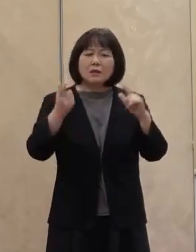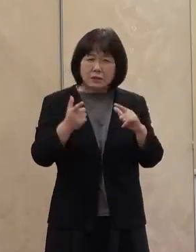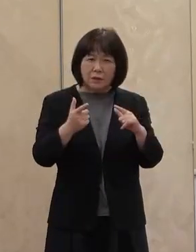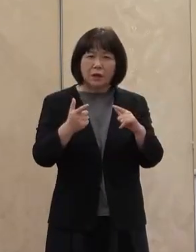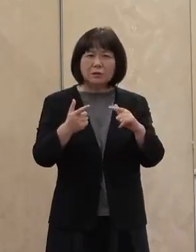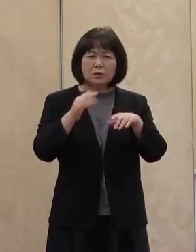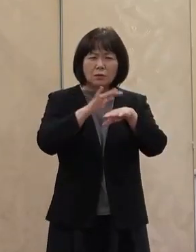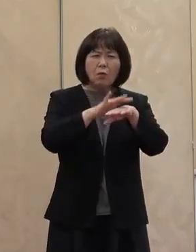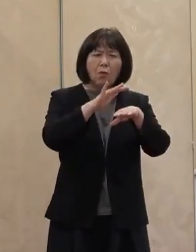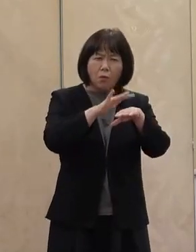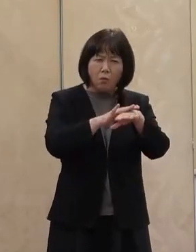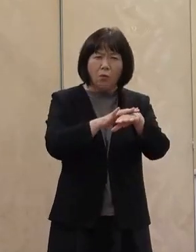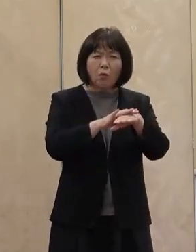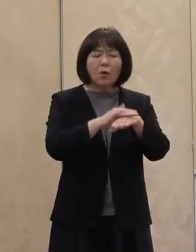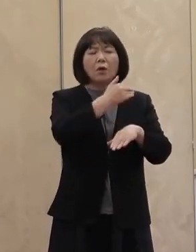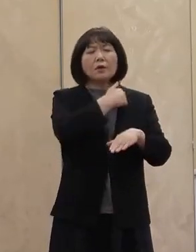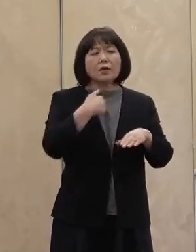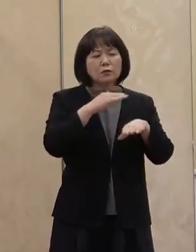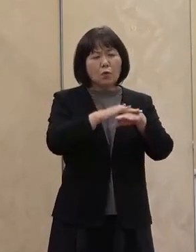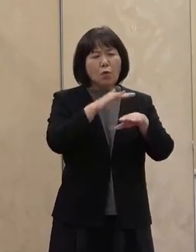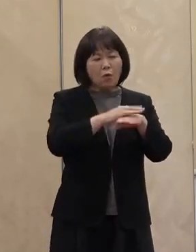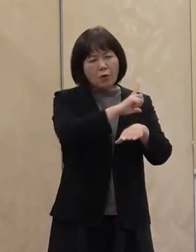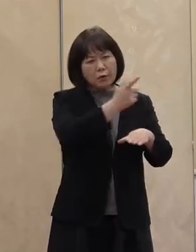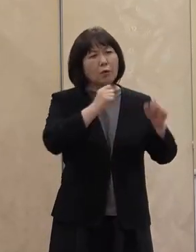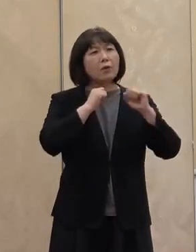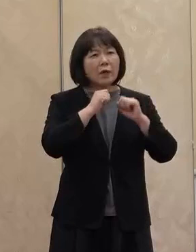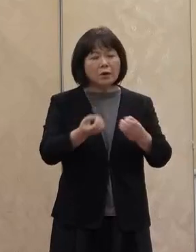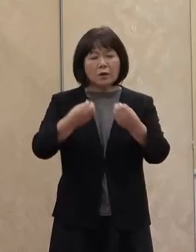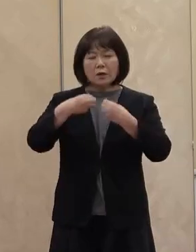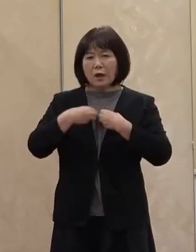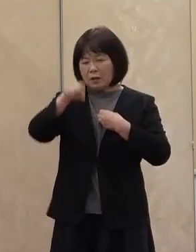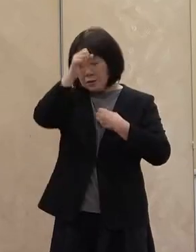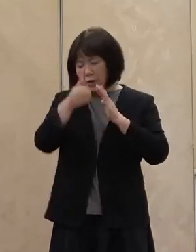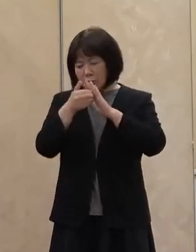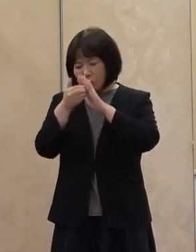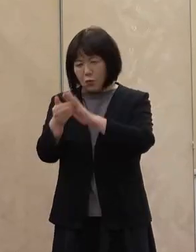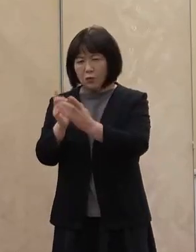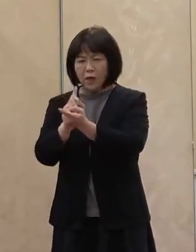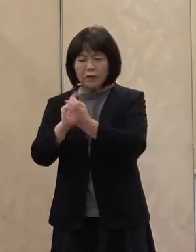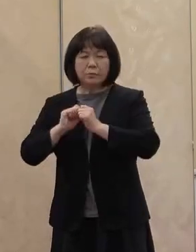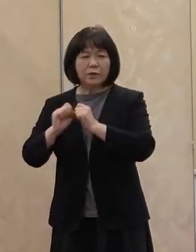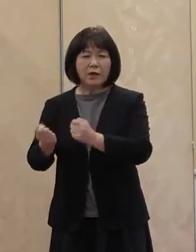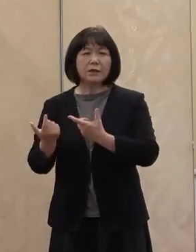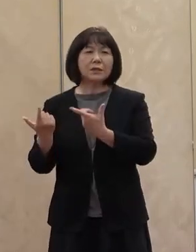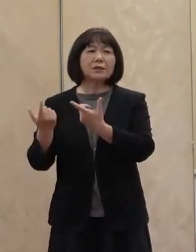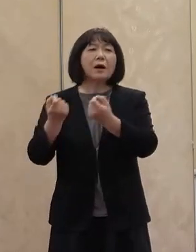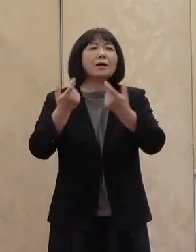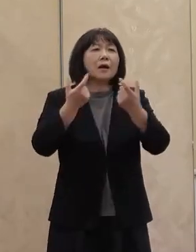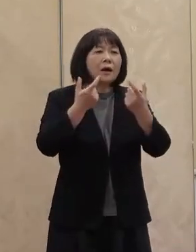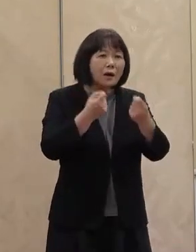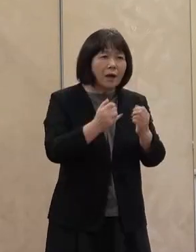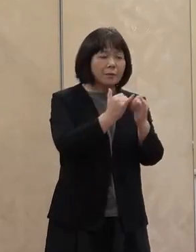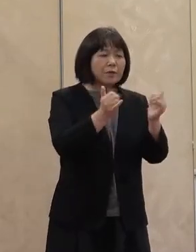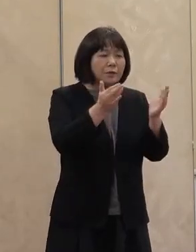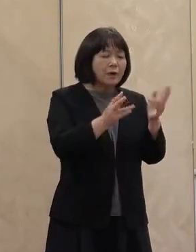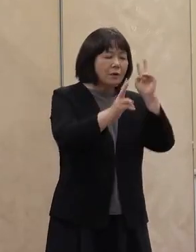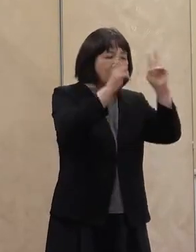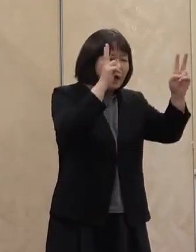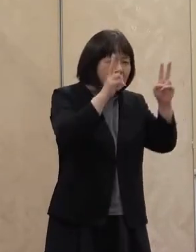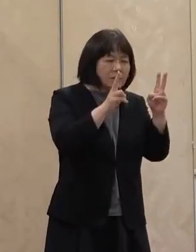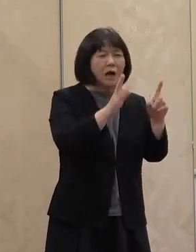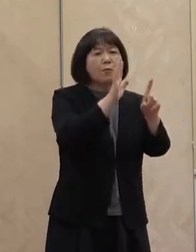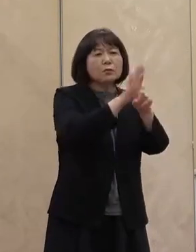をどんどん取っていくと、感染症対策もやりながらなんとかこの民間の事業者の皆さんも支